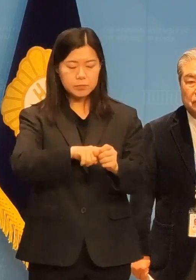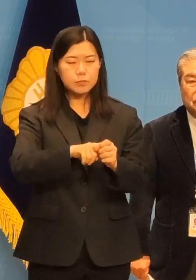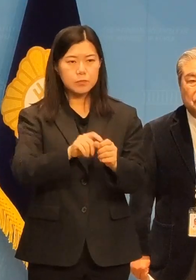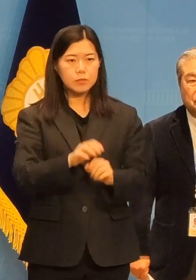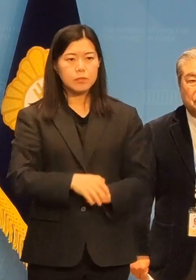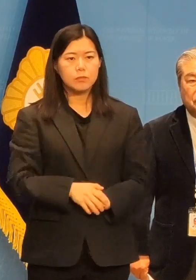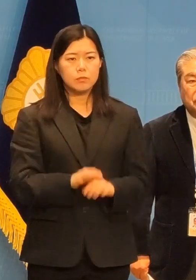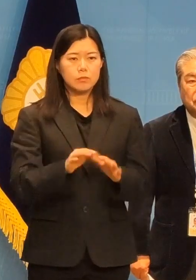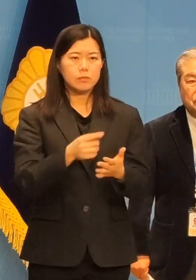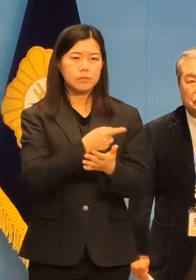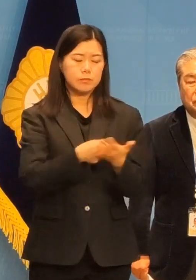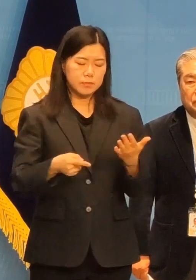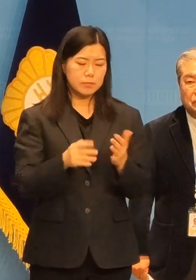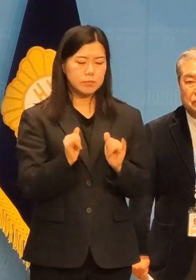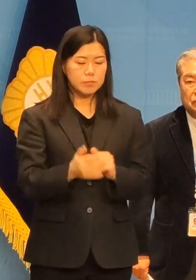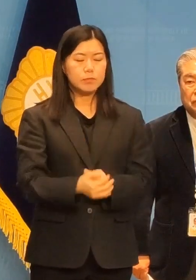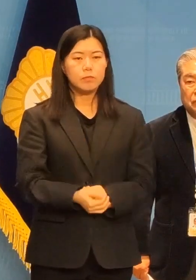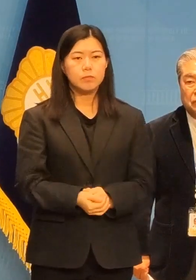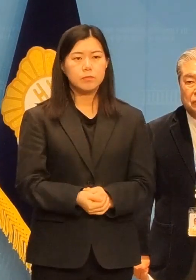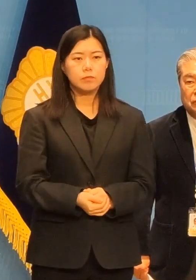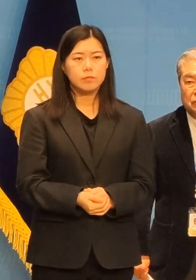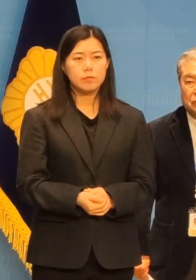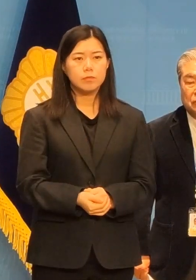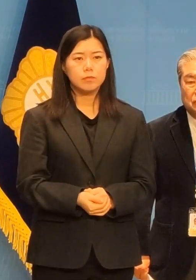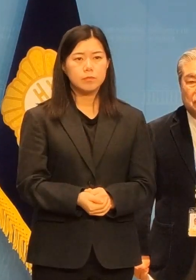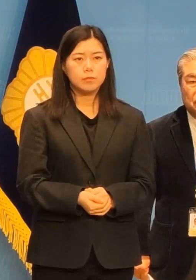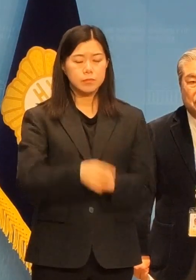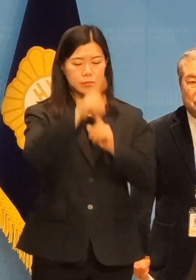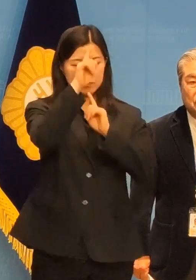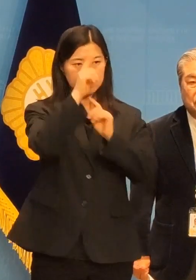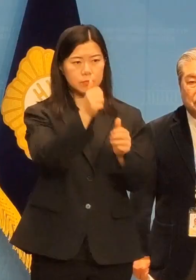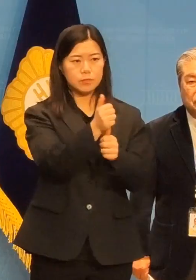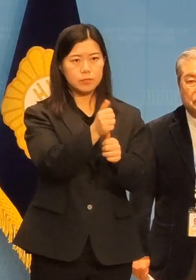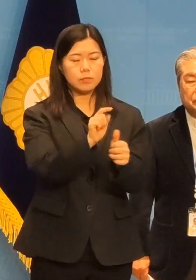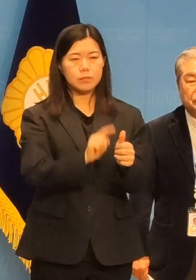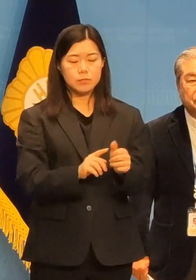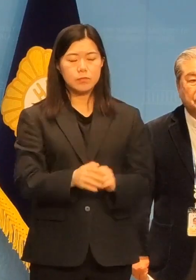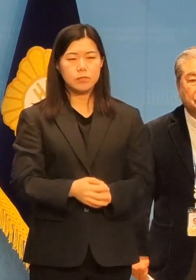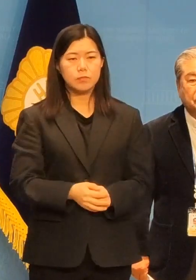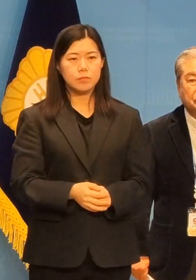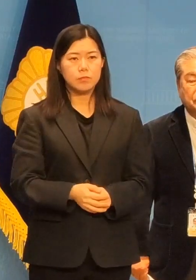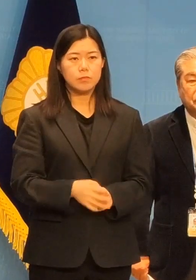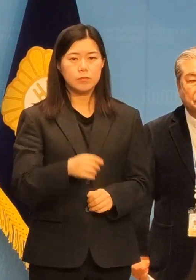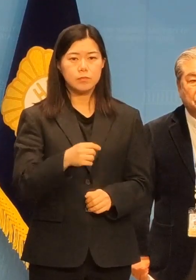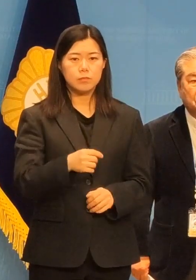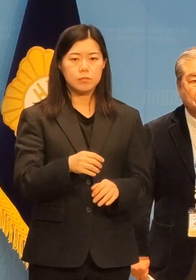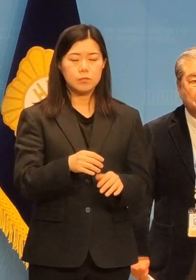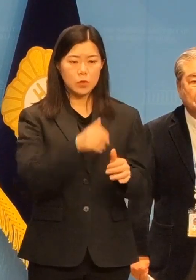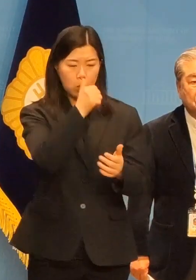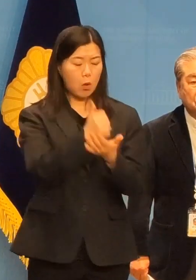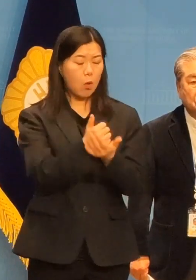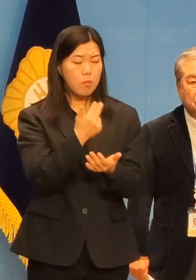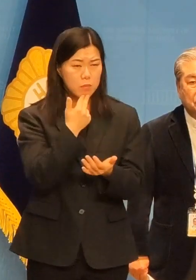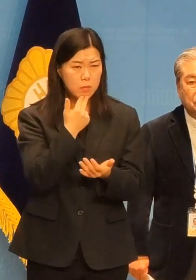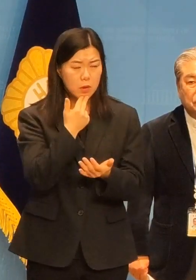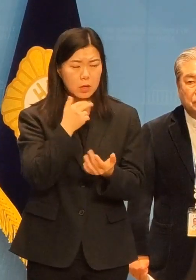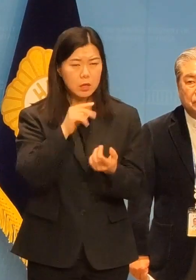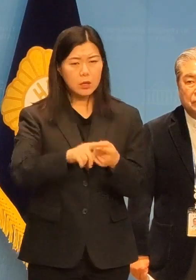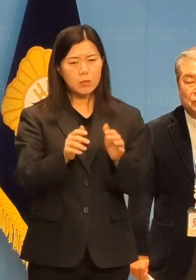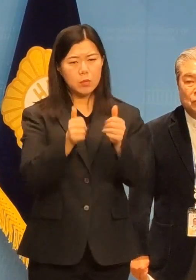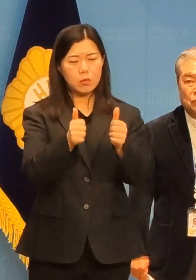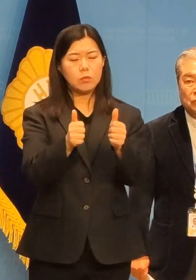공작의 희생양입니다. 이화영 부지사가 사실상 죄가 없다는 것은 그동안